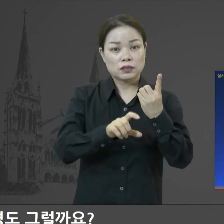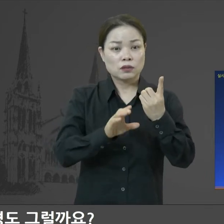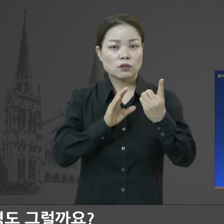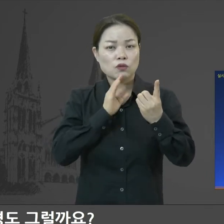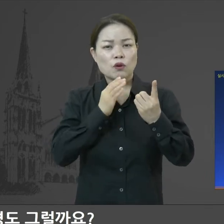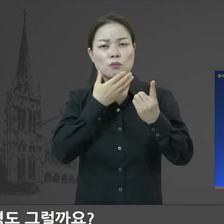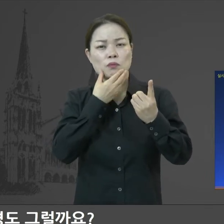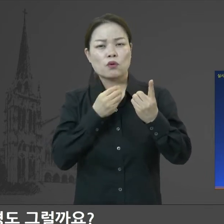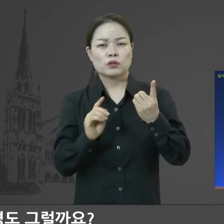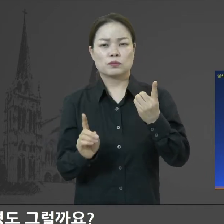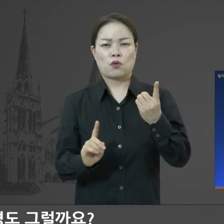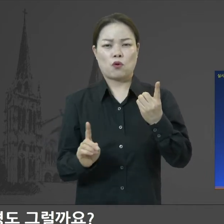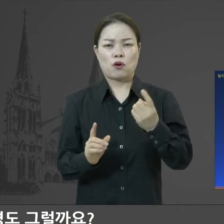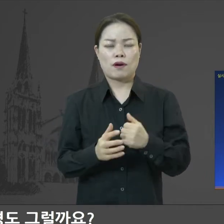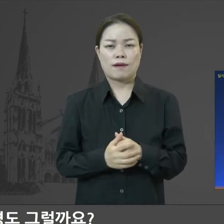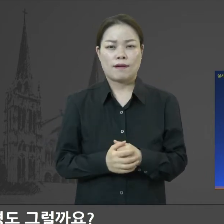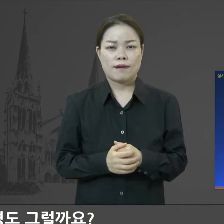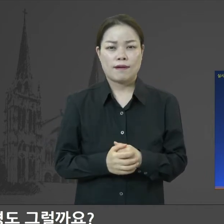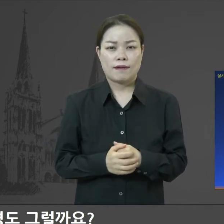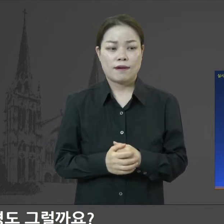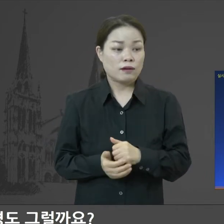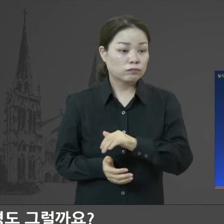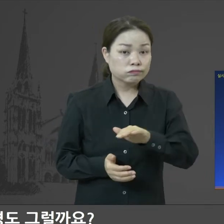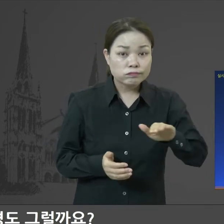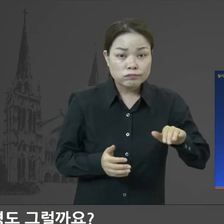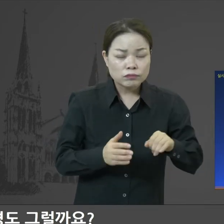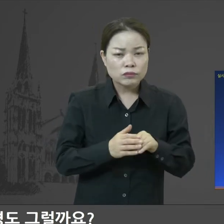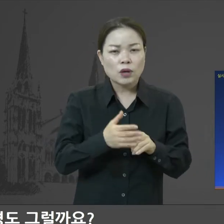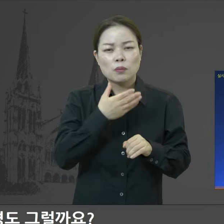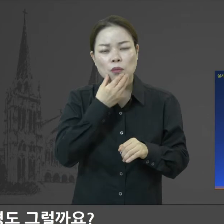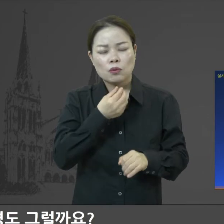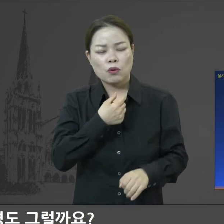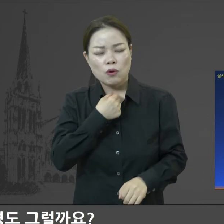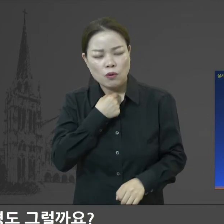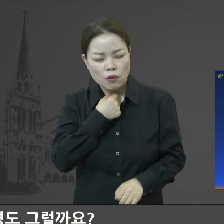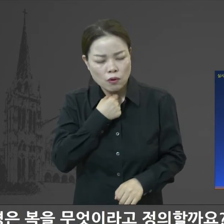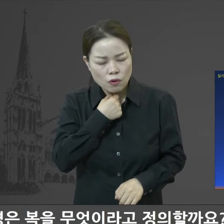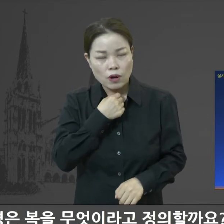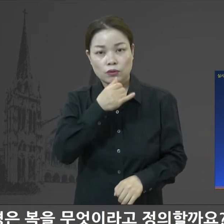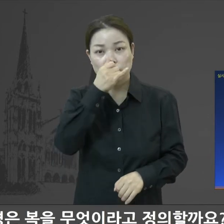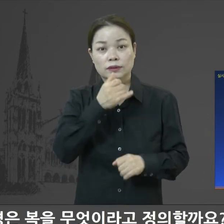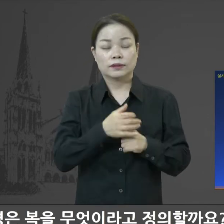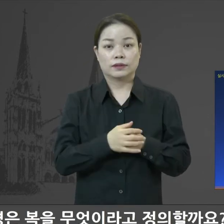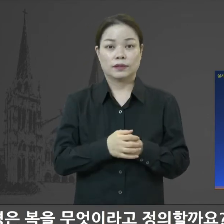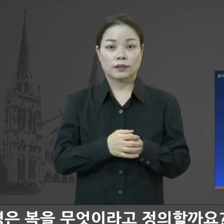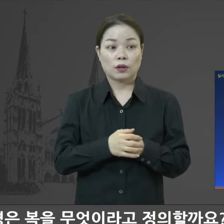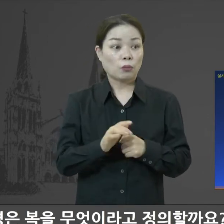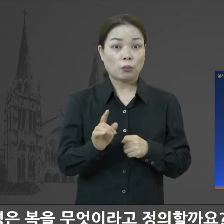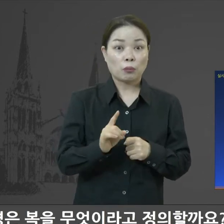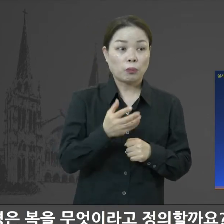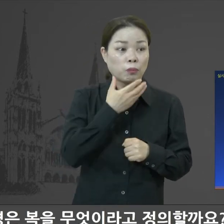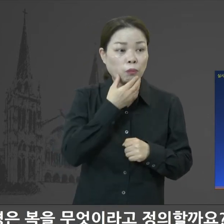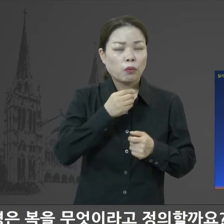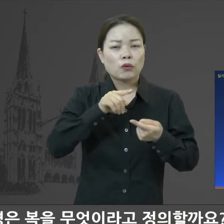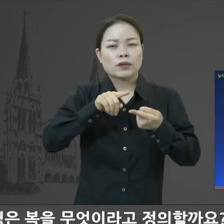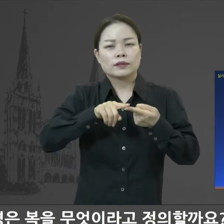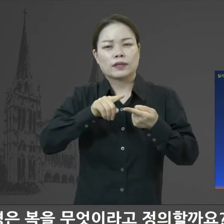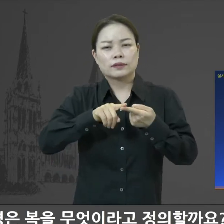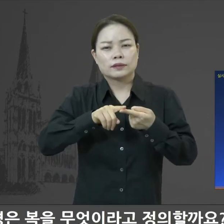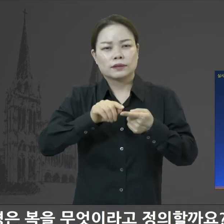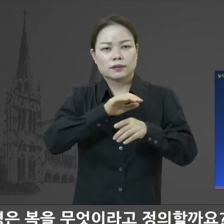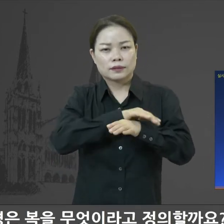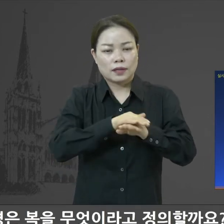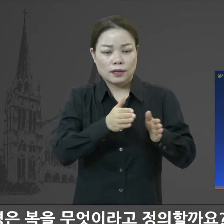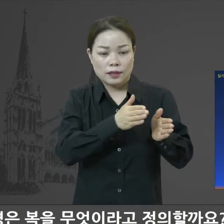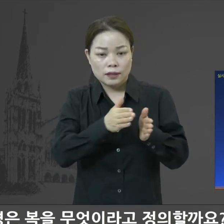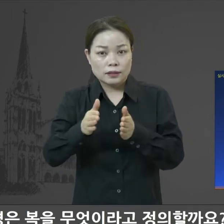과연 복이 무엇인가? 우리가 그렇게 복을 원하고 탐하는데 무엇이 복인가에 대해서 잘 정리해